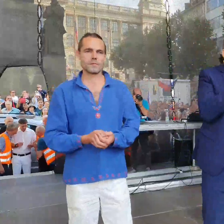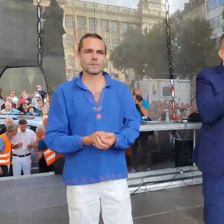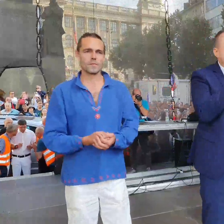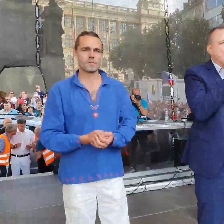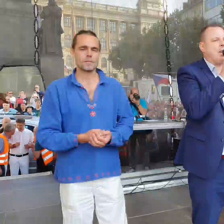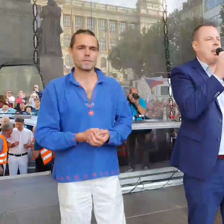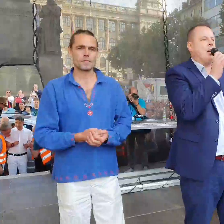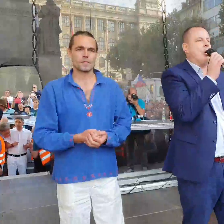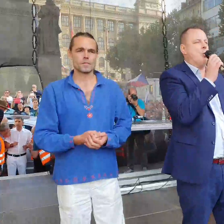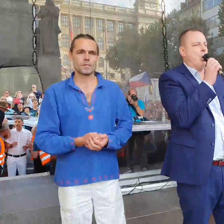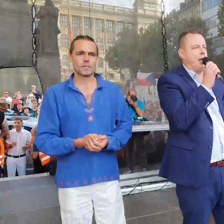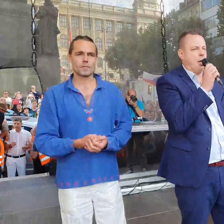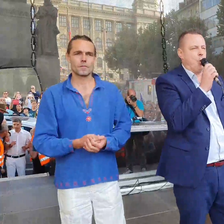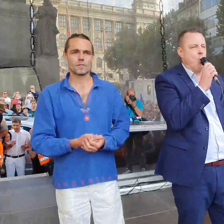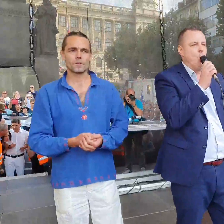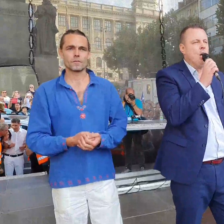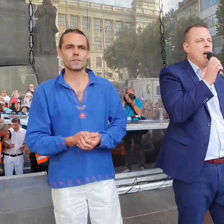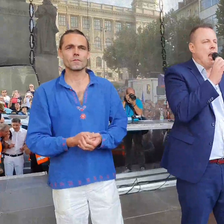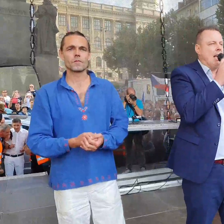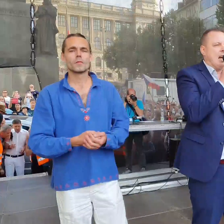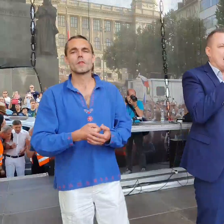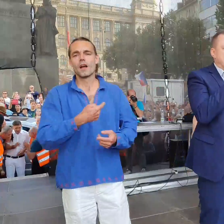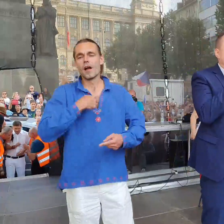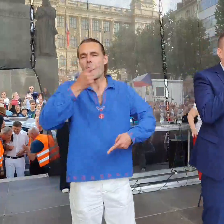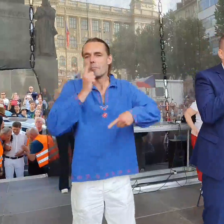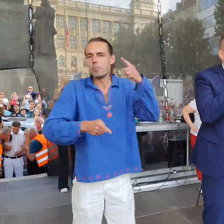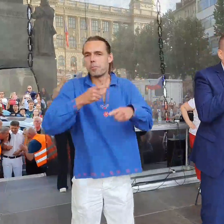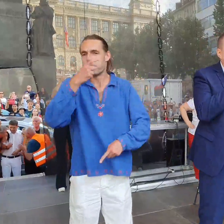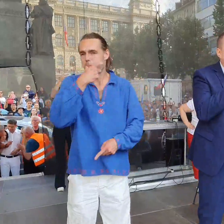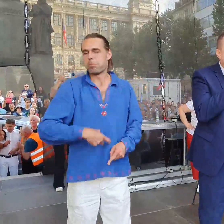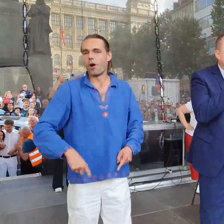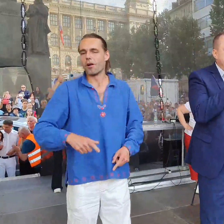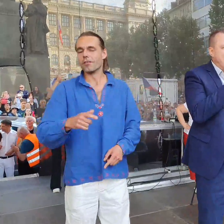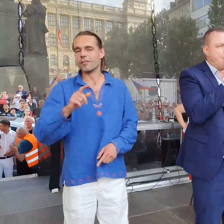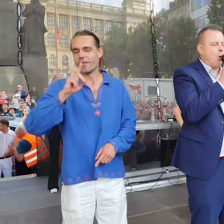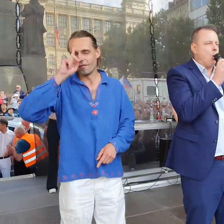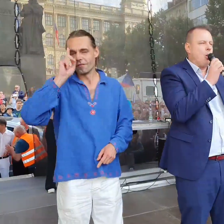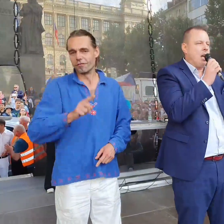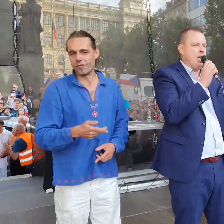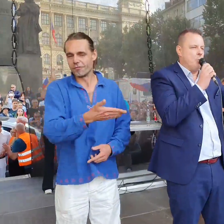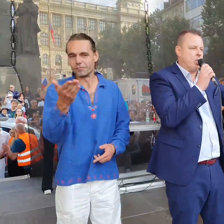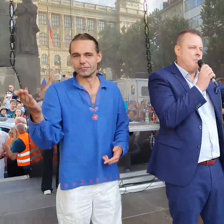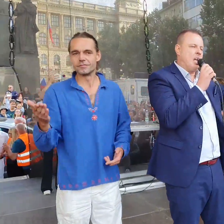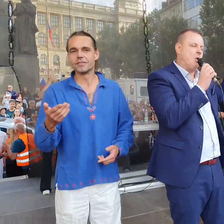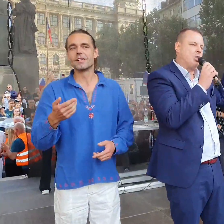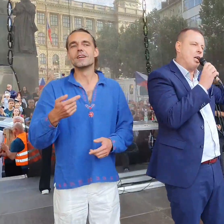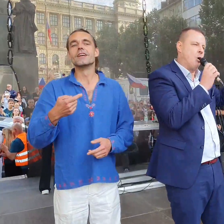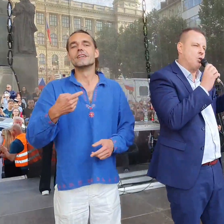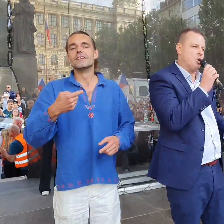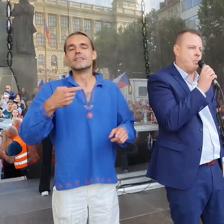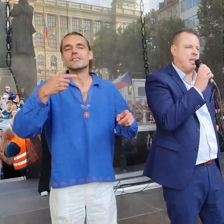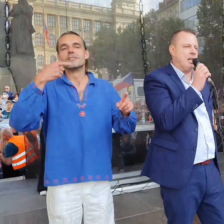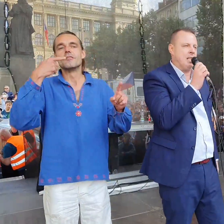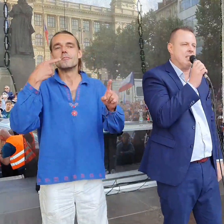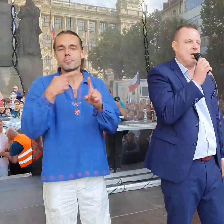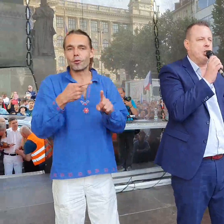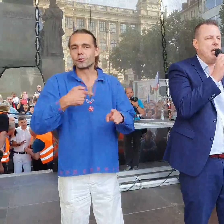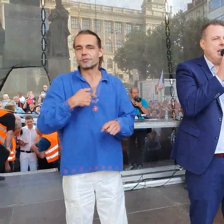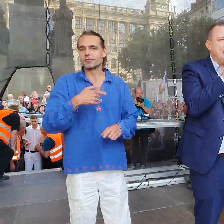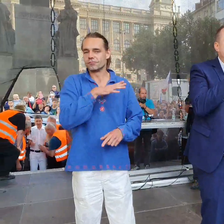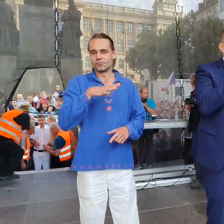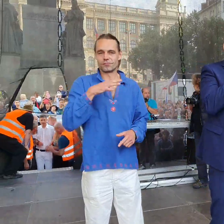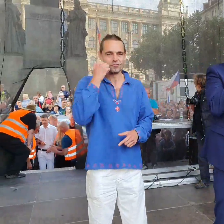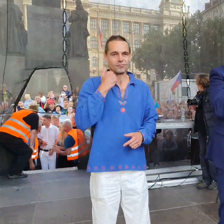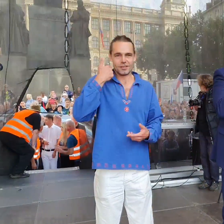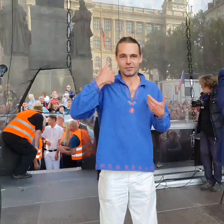Já jsem sice v kategorii politiků, ale také jsem právník. A proto tady musím za to všechno, co jsme tady dnes